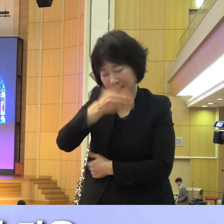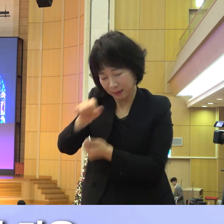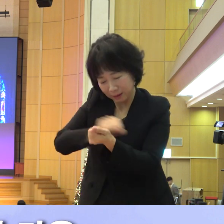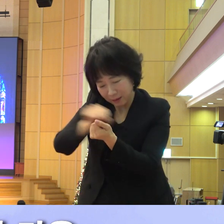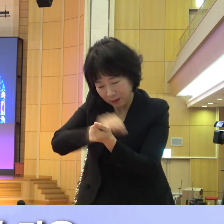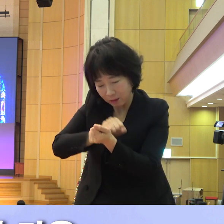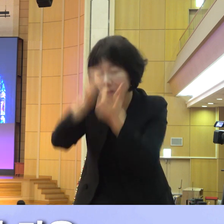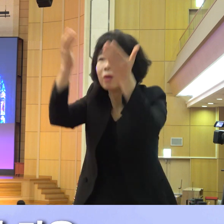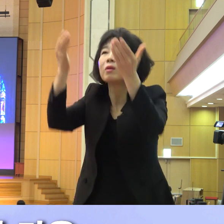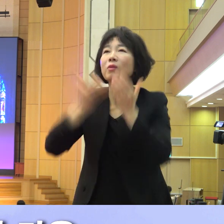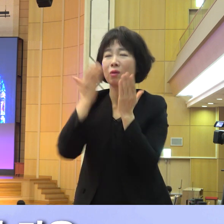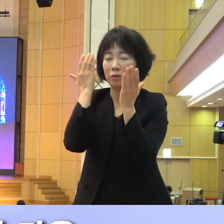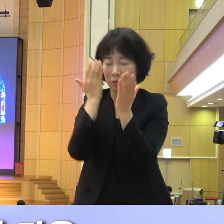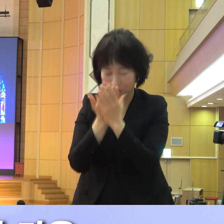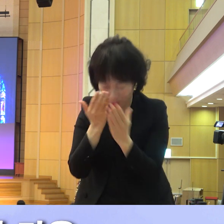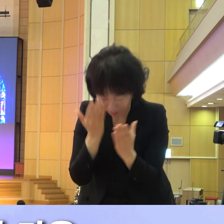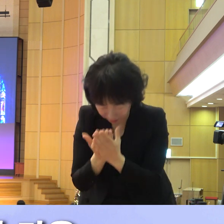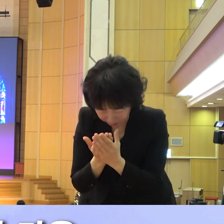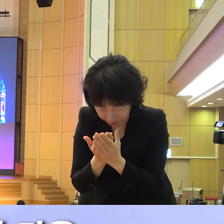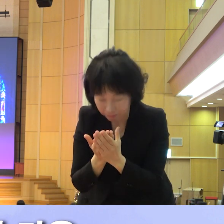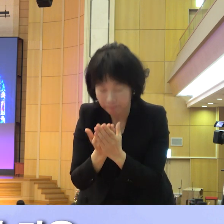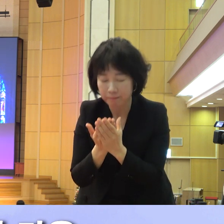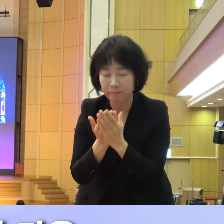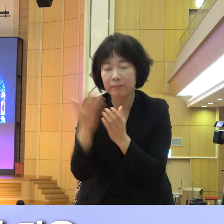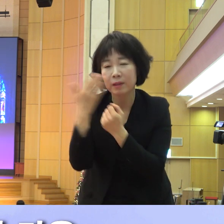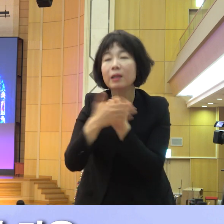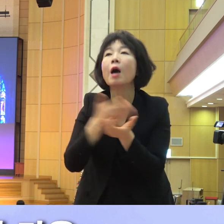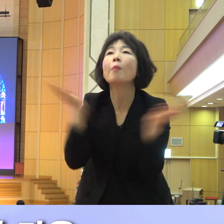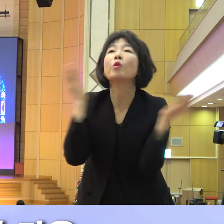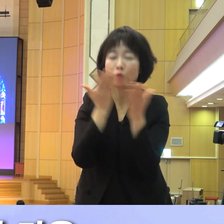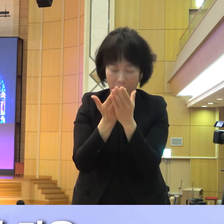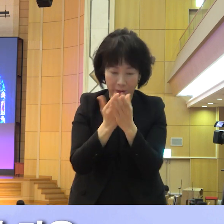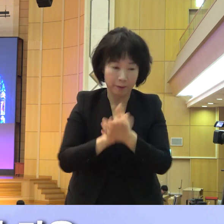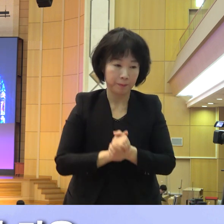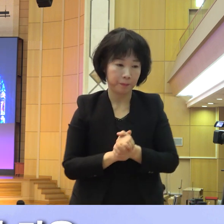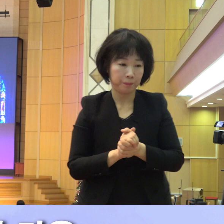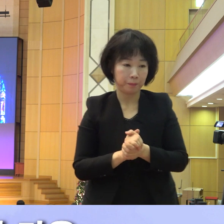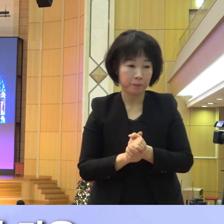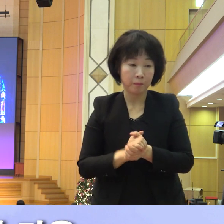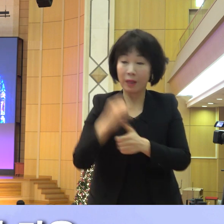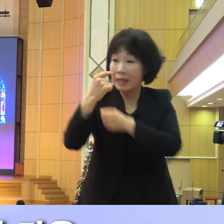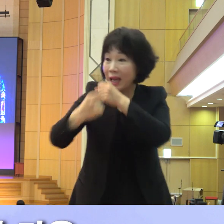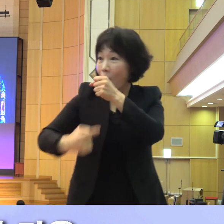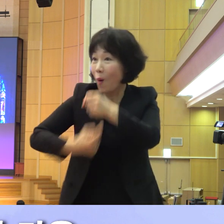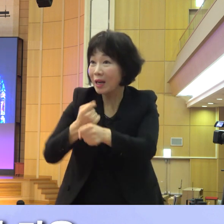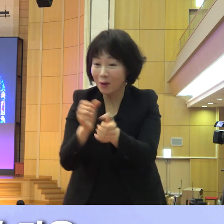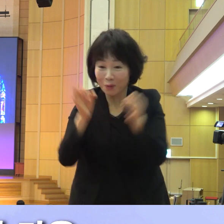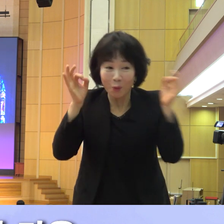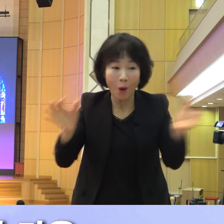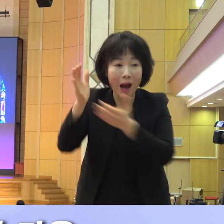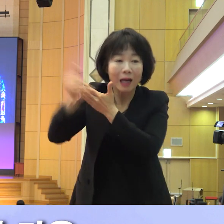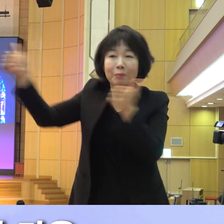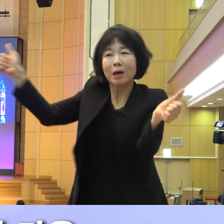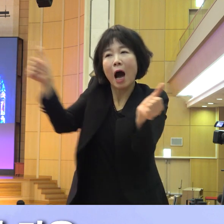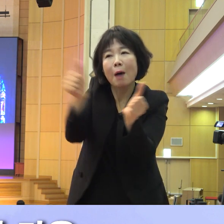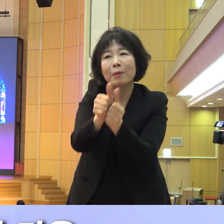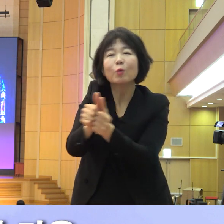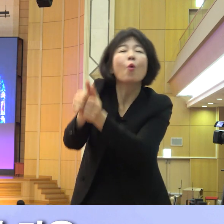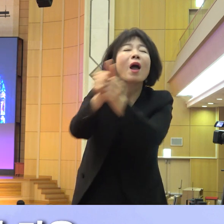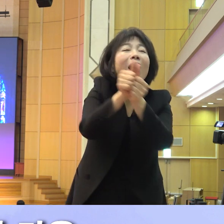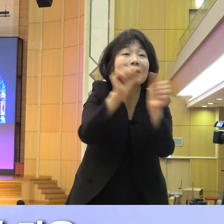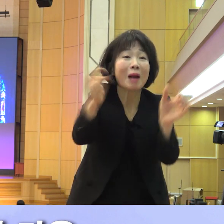산예배가 될 수 있도록 주님께서 은총 베풀어 주시옵소서. 한 해 동안에도 주님께 함께 해주심으로